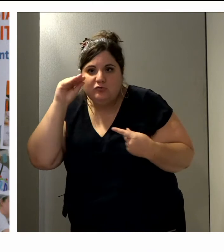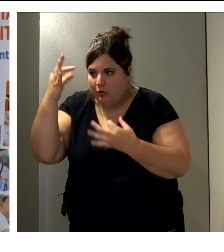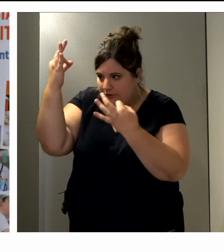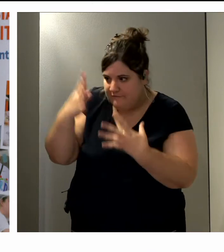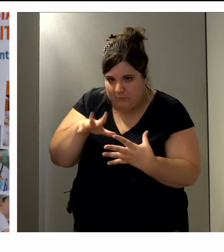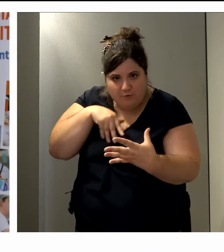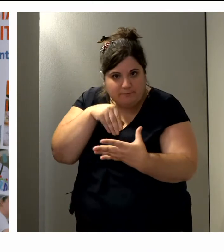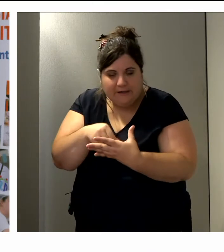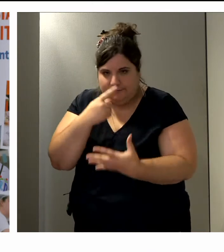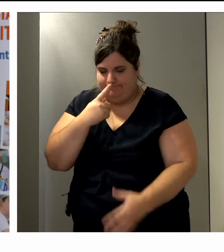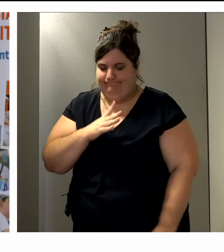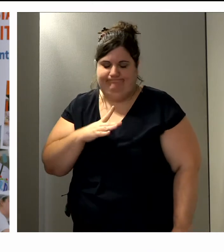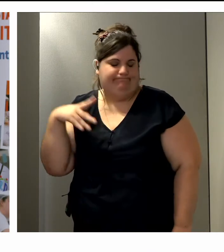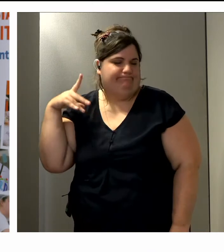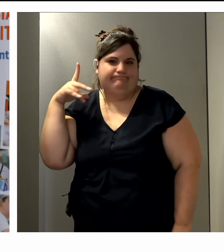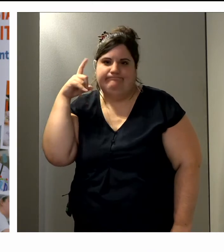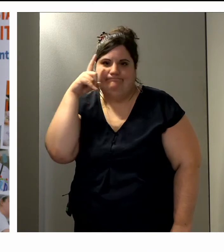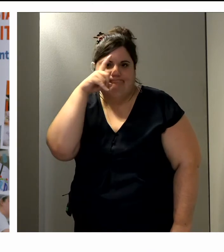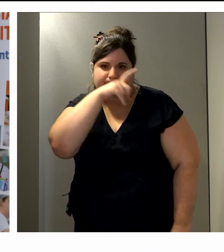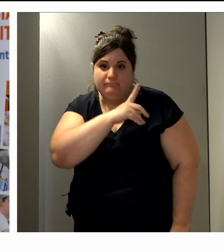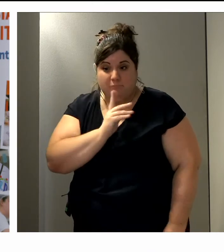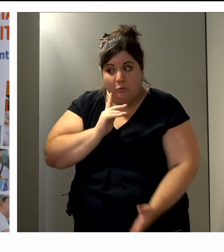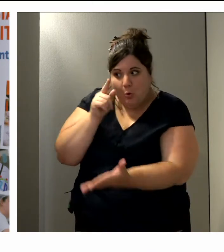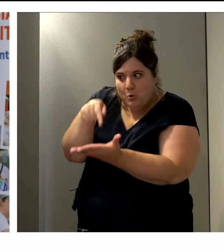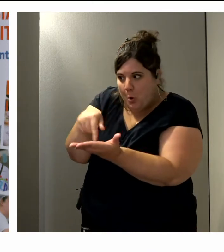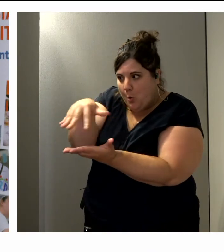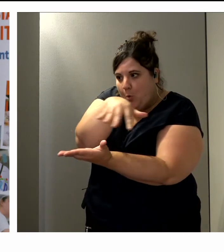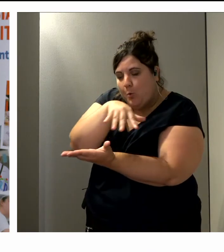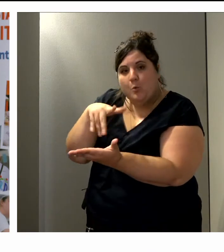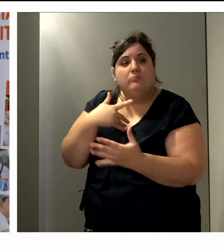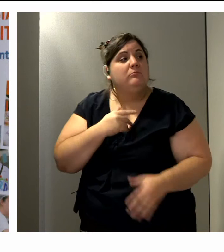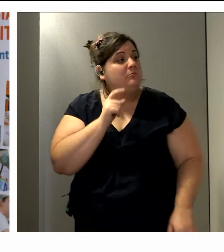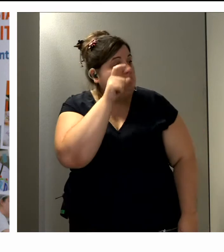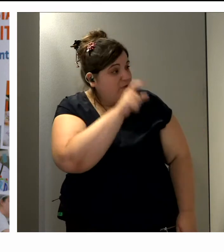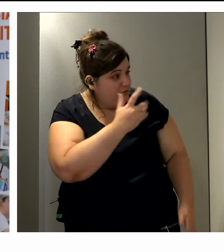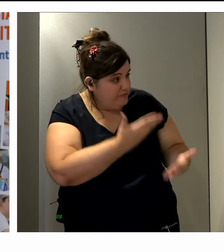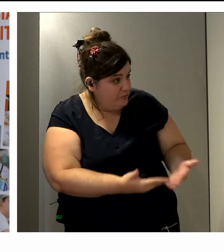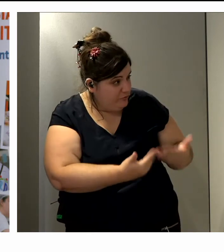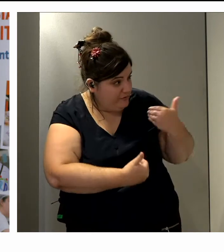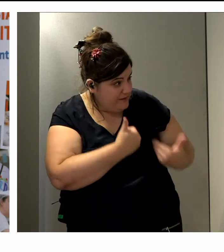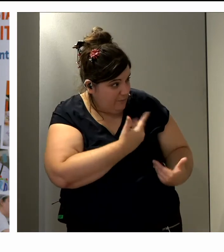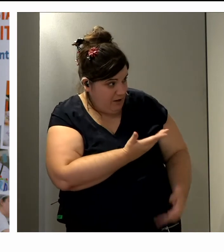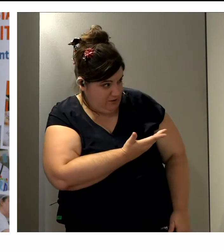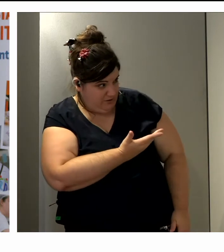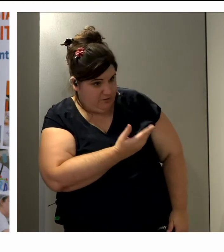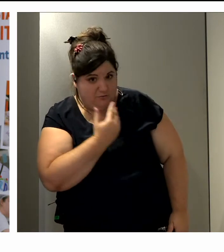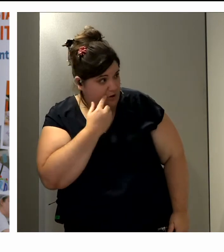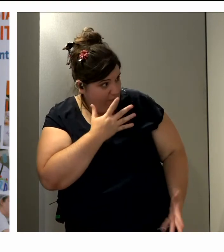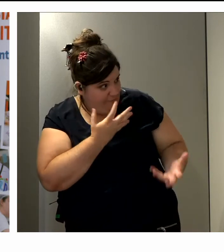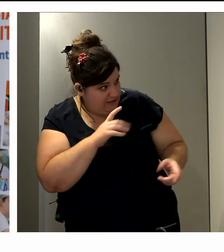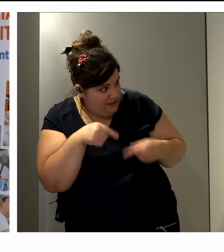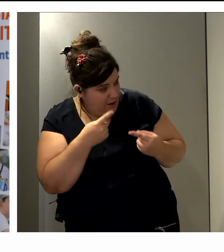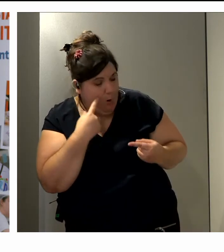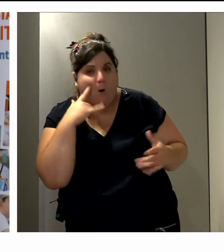c'est très difficile parce que ça se passe dans des lieux où vraiment on n'a jamais pensé qu'une personne en situation de handicap pourrait avoir envie